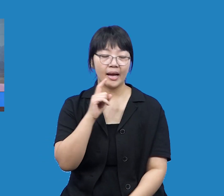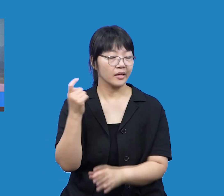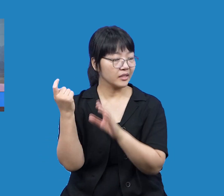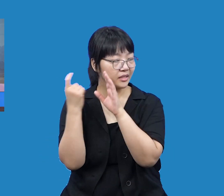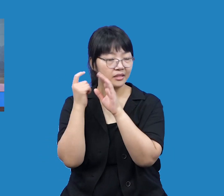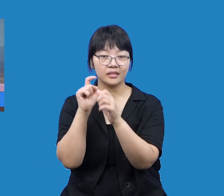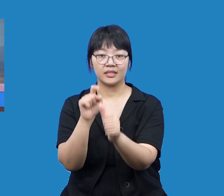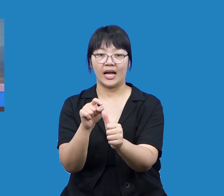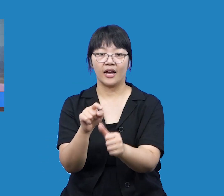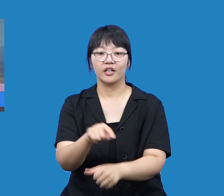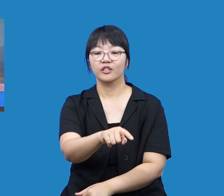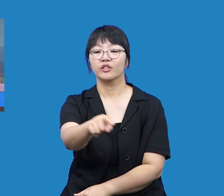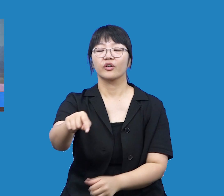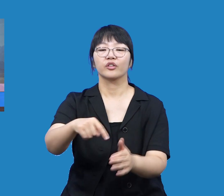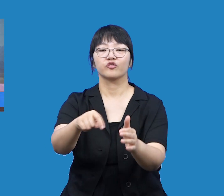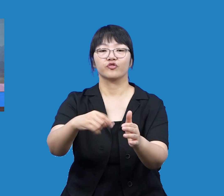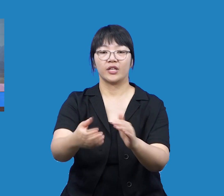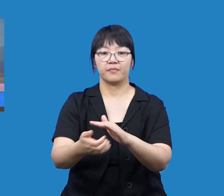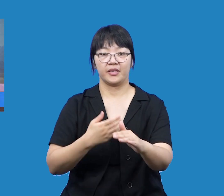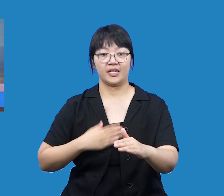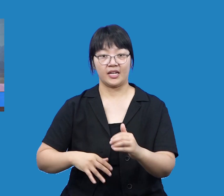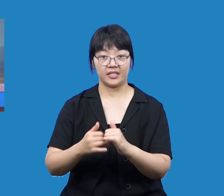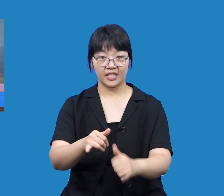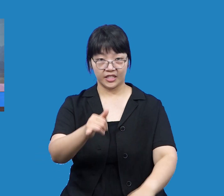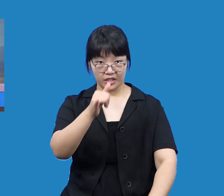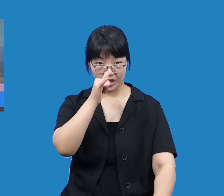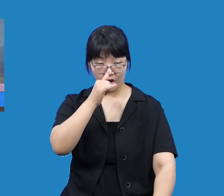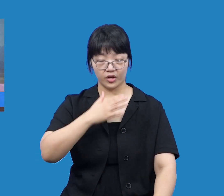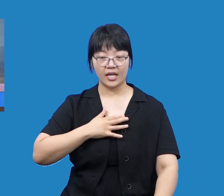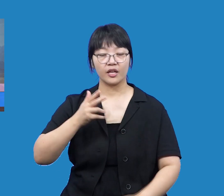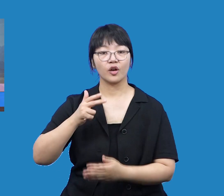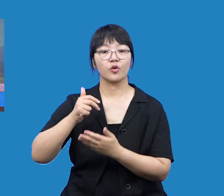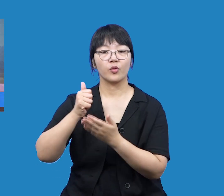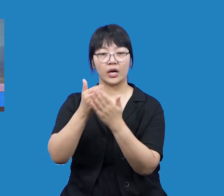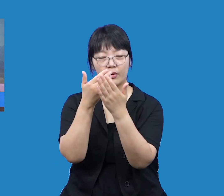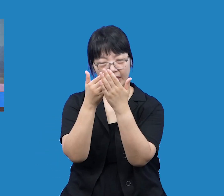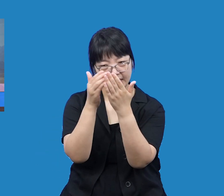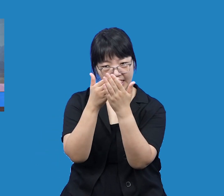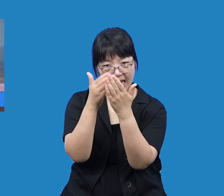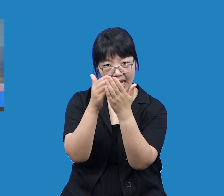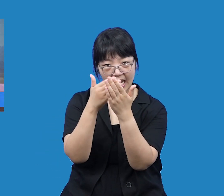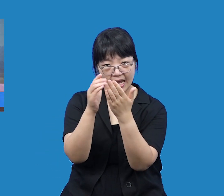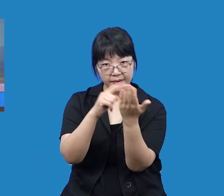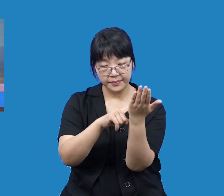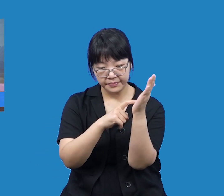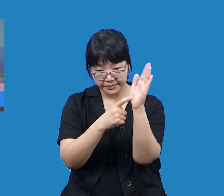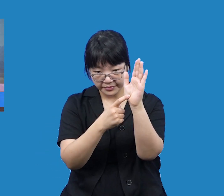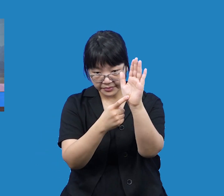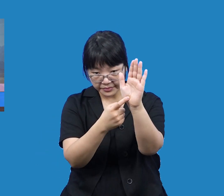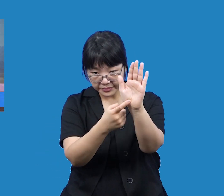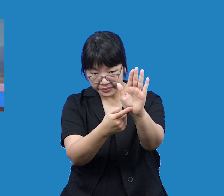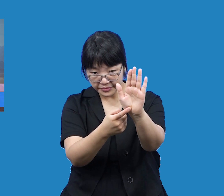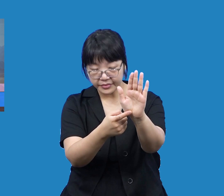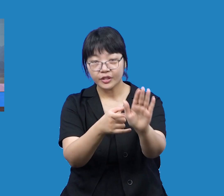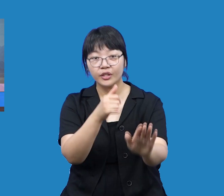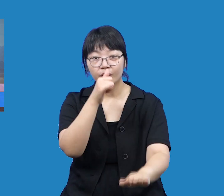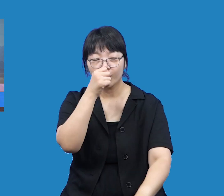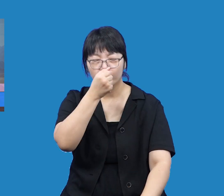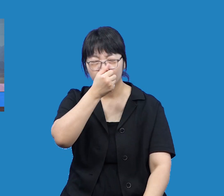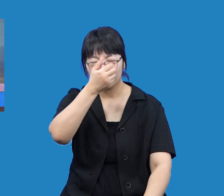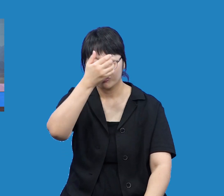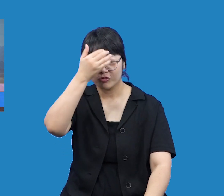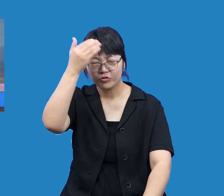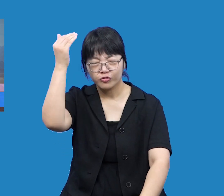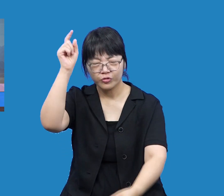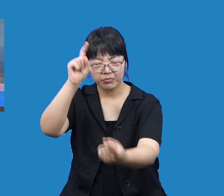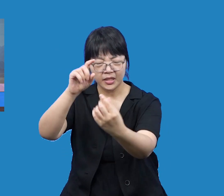들으라. 너희 중에 선지자가 있으면 나 여호와가 환상으로 나를 그에게도 알리기도 하고 꿈으로